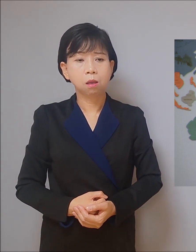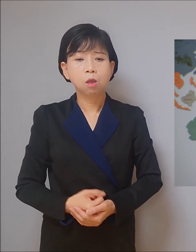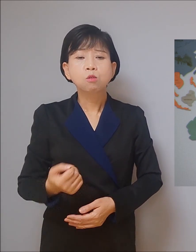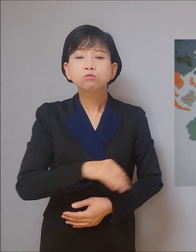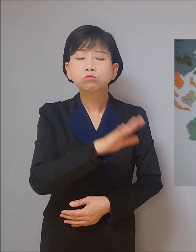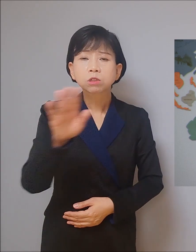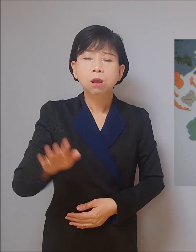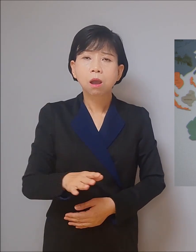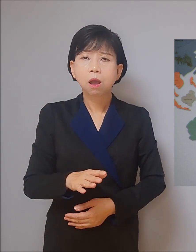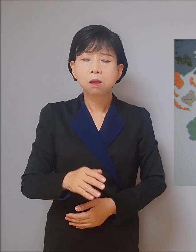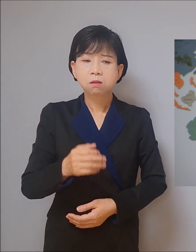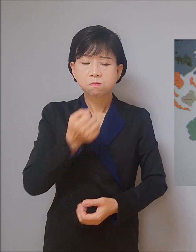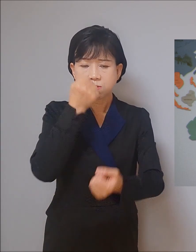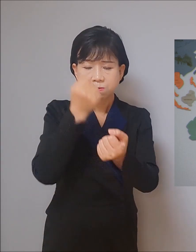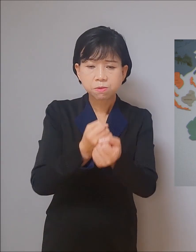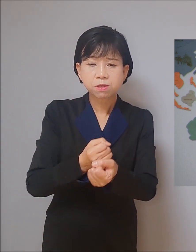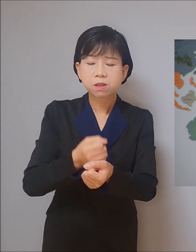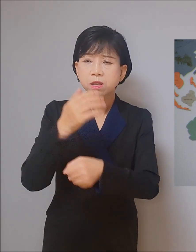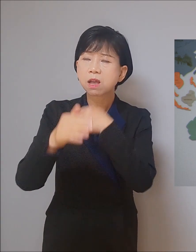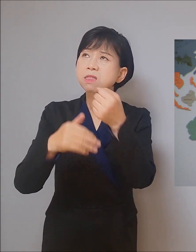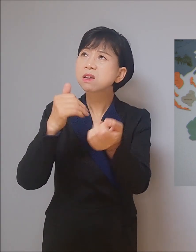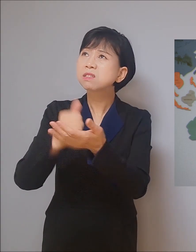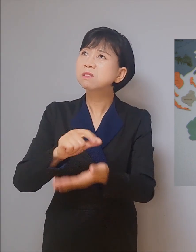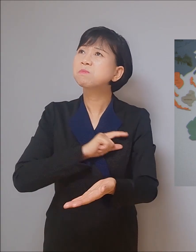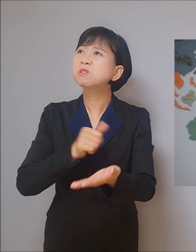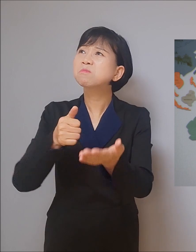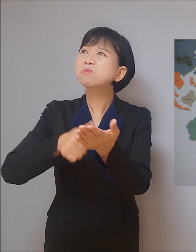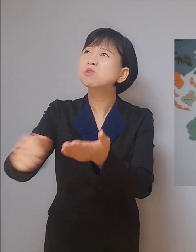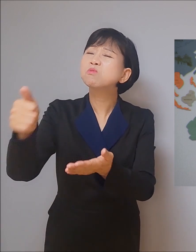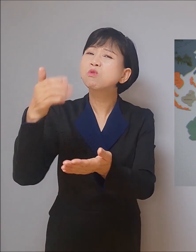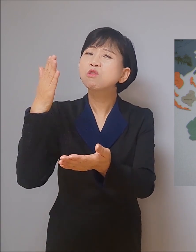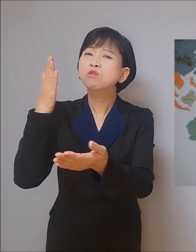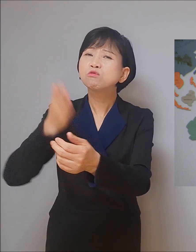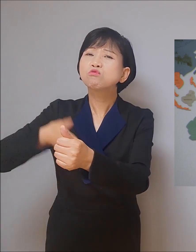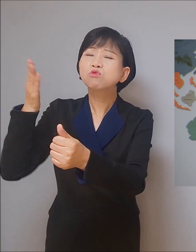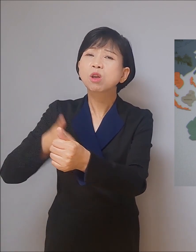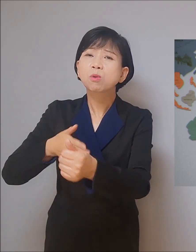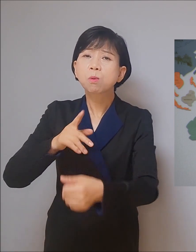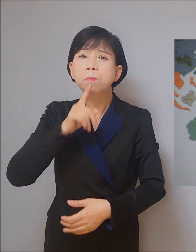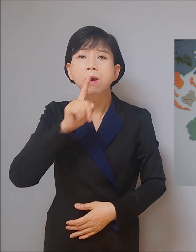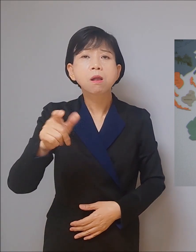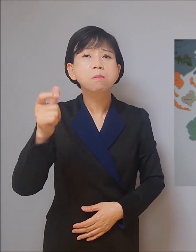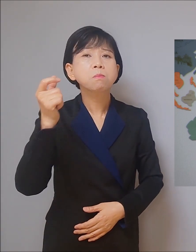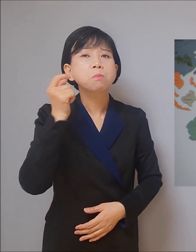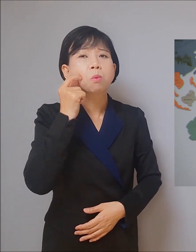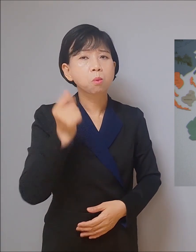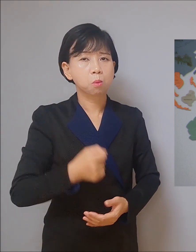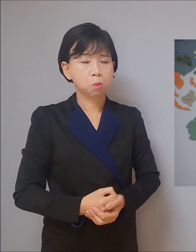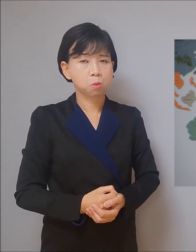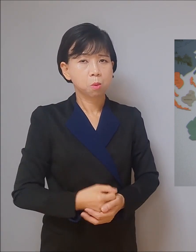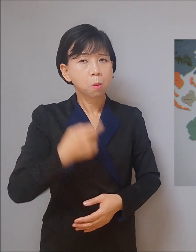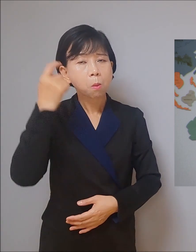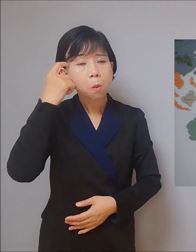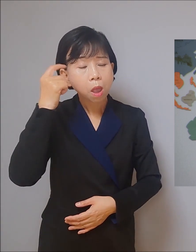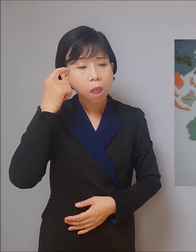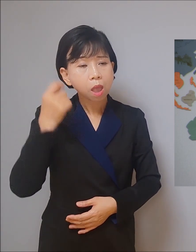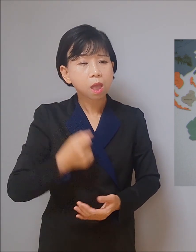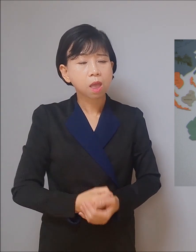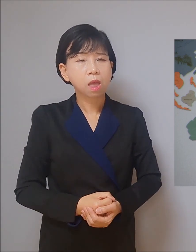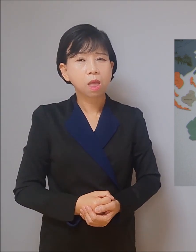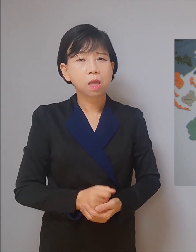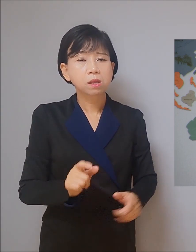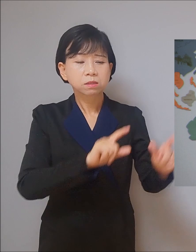우리가 말할 수 있을까요? 여러분 우리는 그렇게 할 수 없습니다. 왜냐하면 우리의 삶도